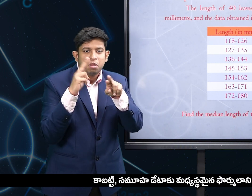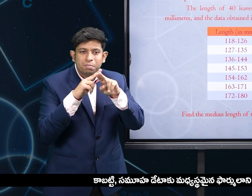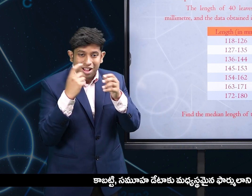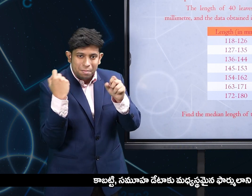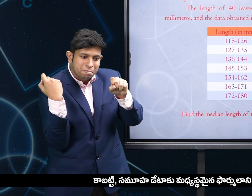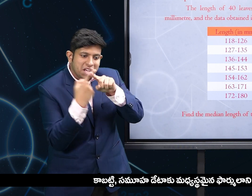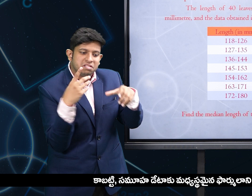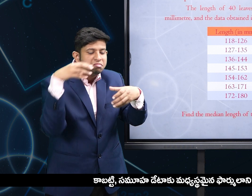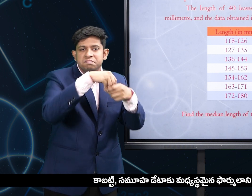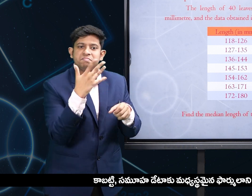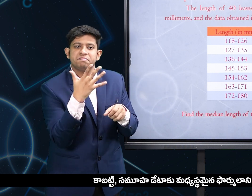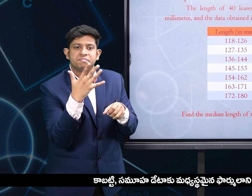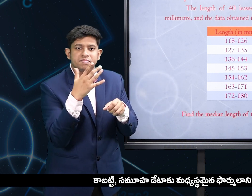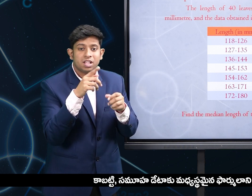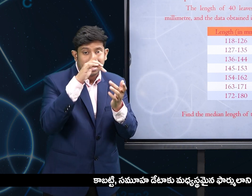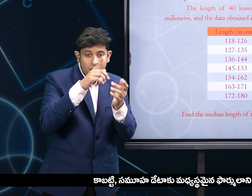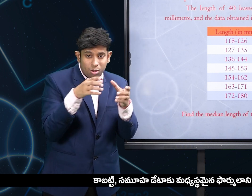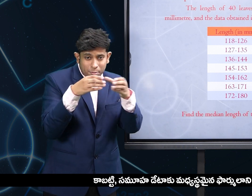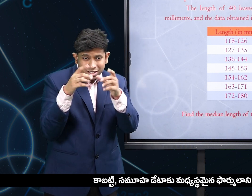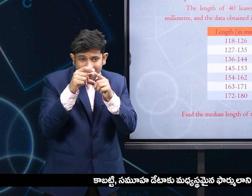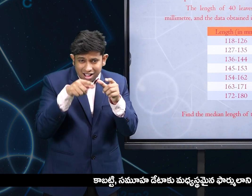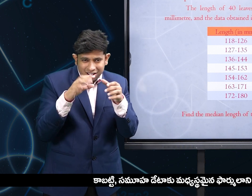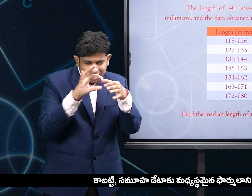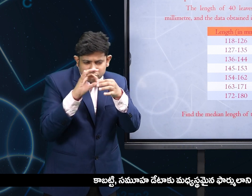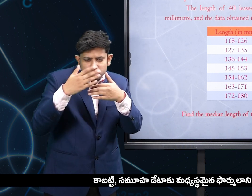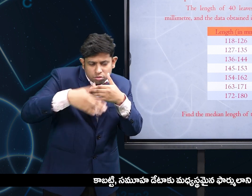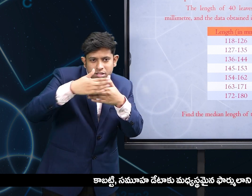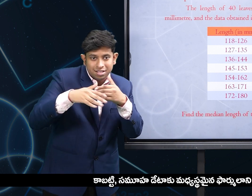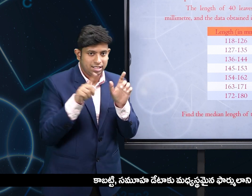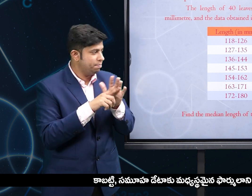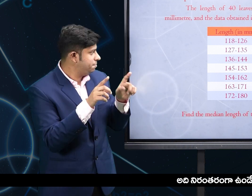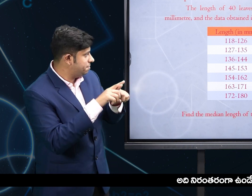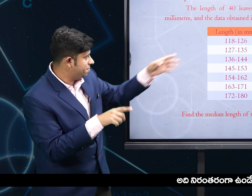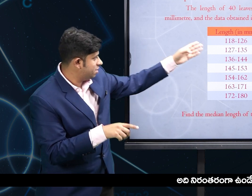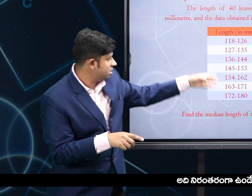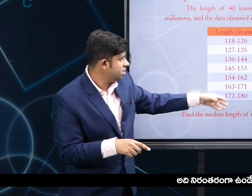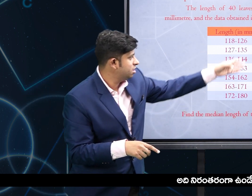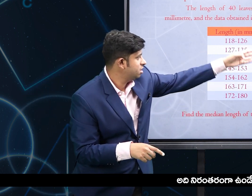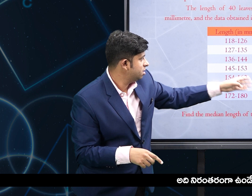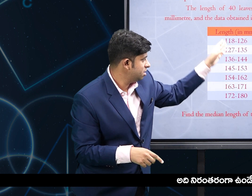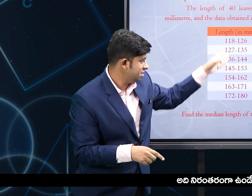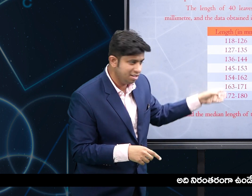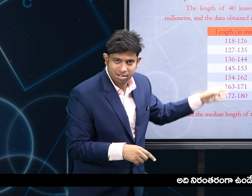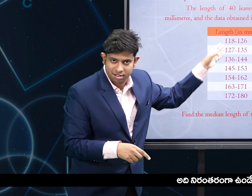డేటాకు మధ్యస్థమైన ఫార్ములాని మనం ఇక్కడ వర్తింపజేయలేము, అది నిరంతరంగా ఉండే